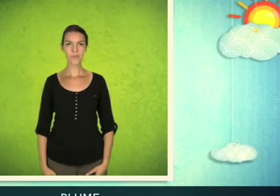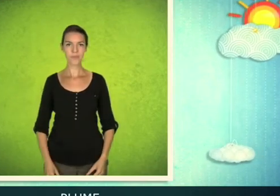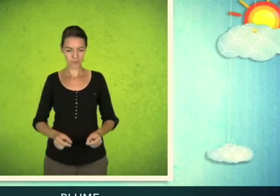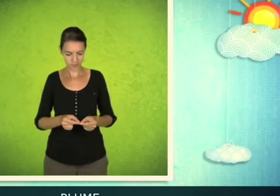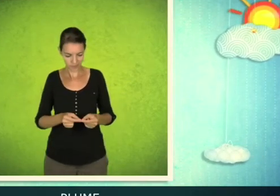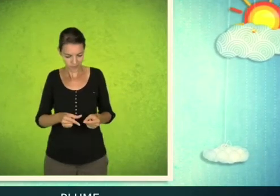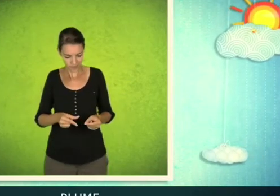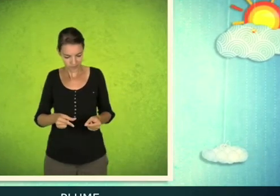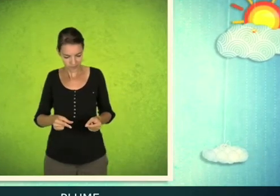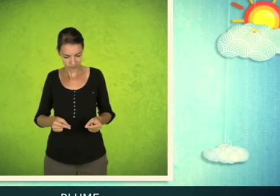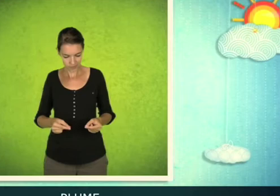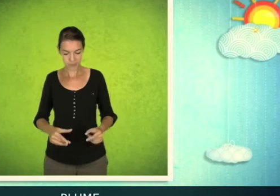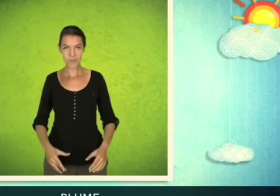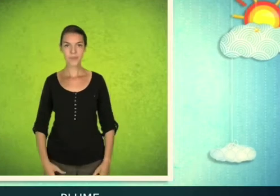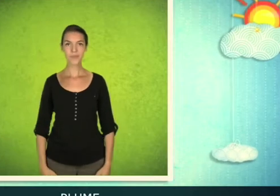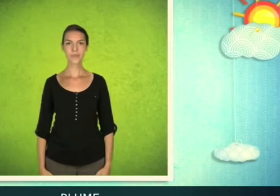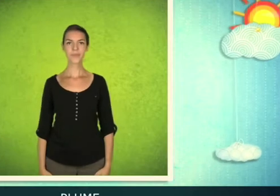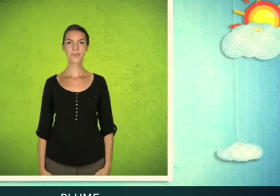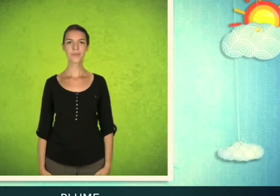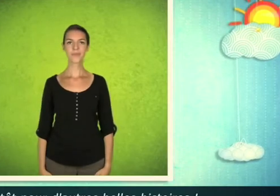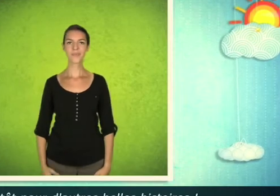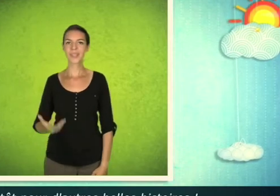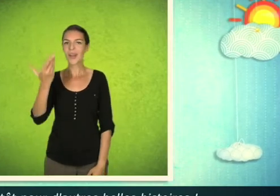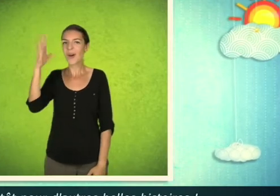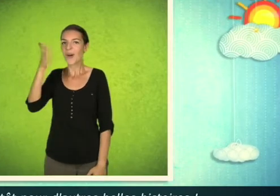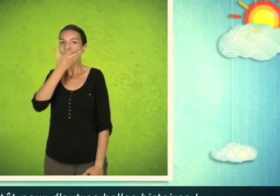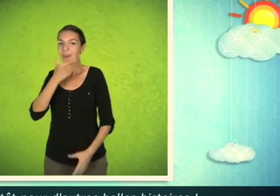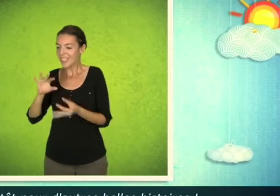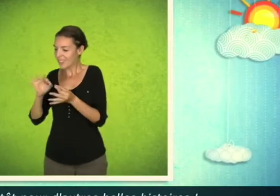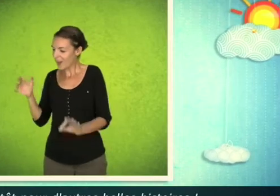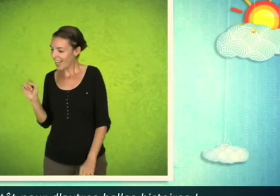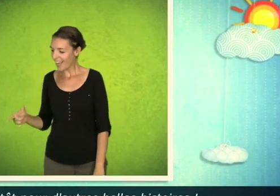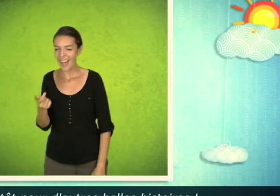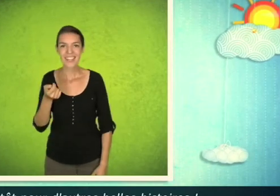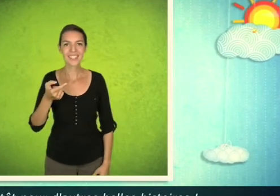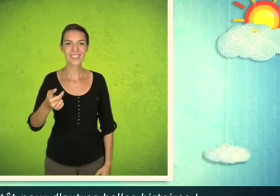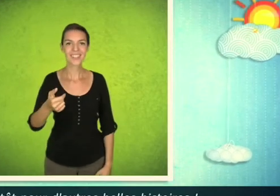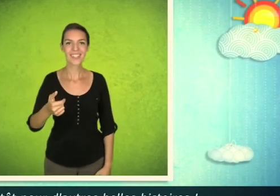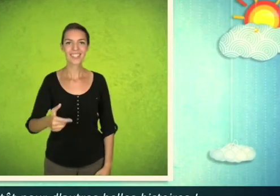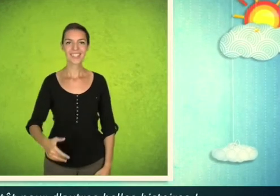Plume. À bientôt pour d'autres belles histoires.